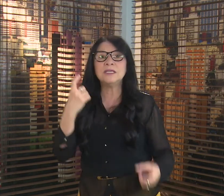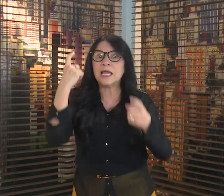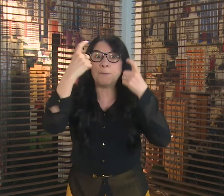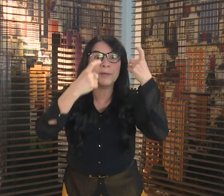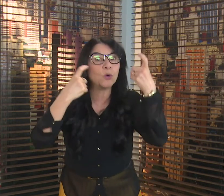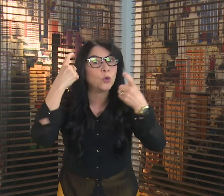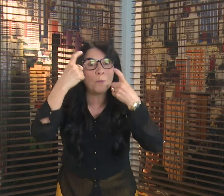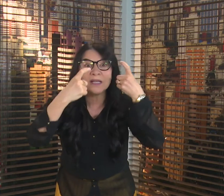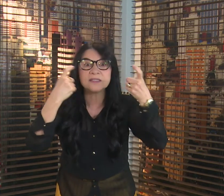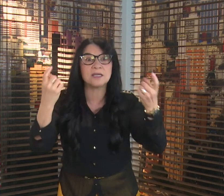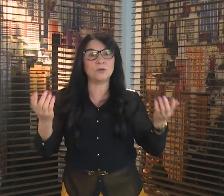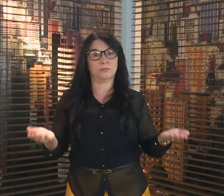a preocupação.